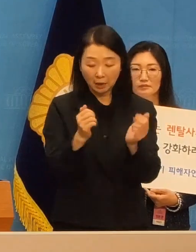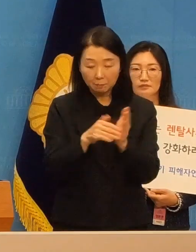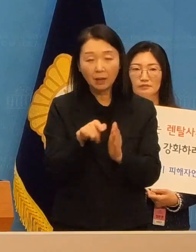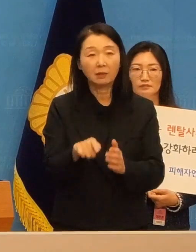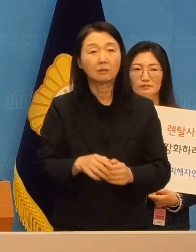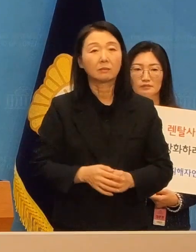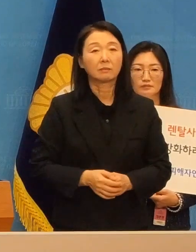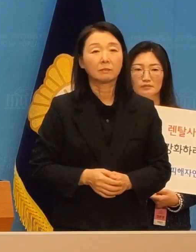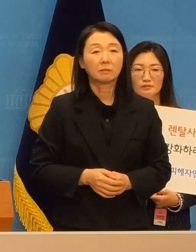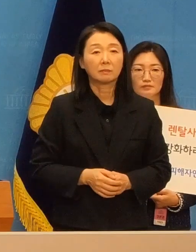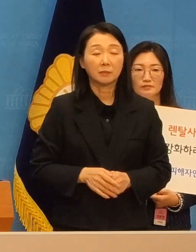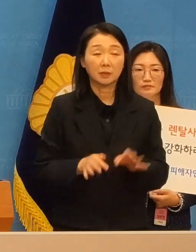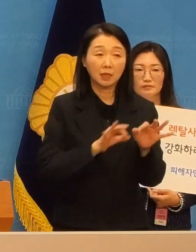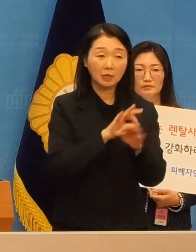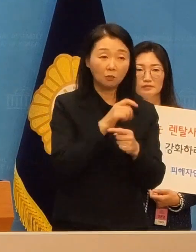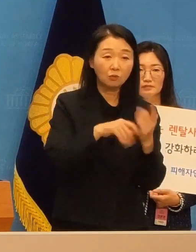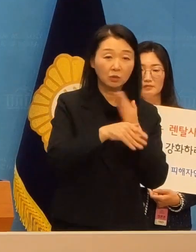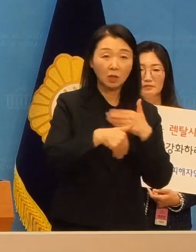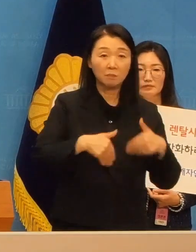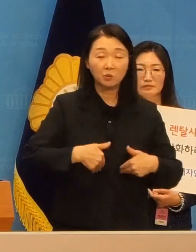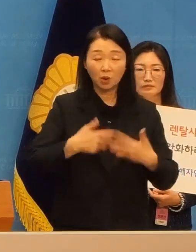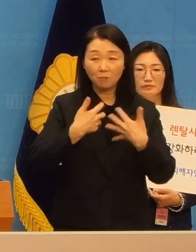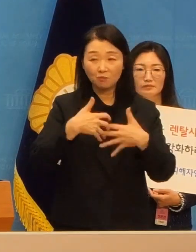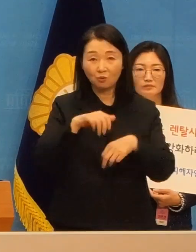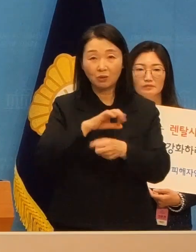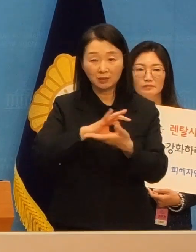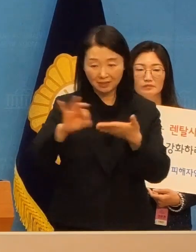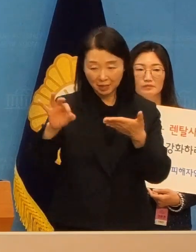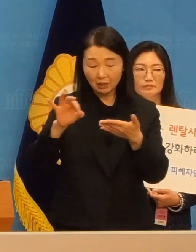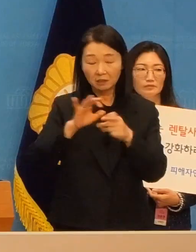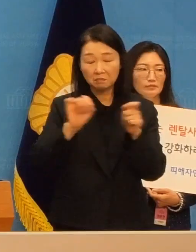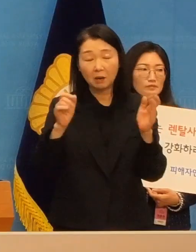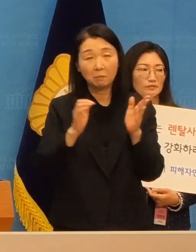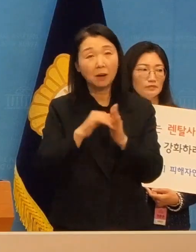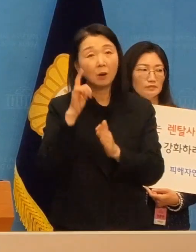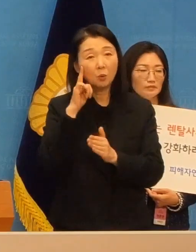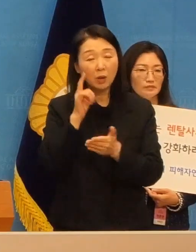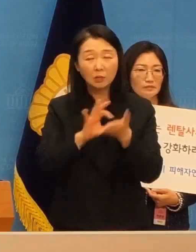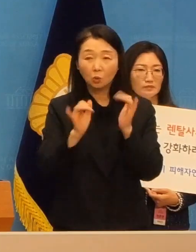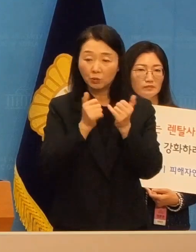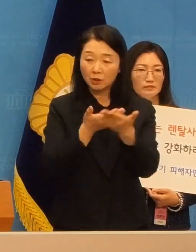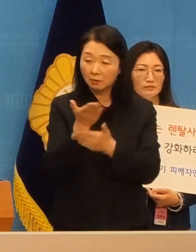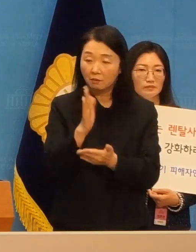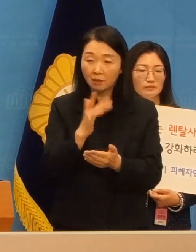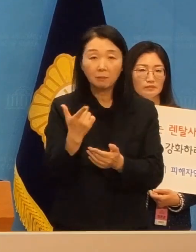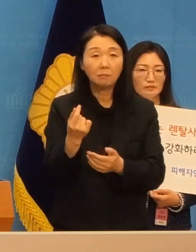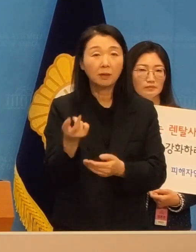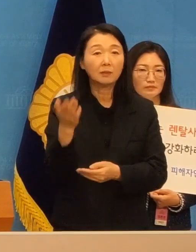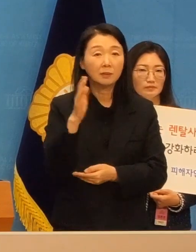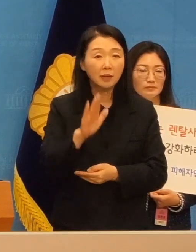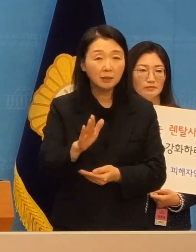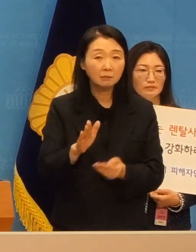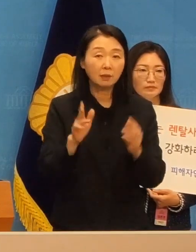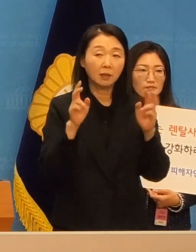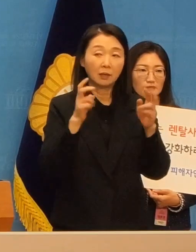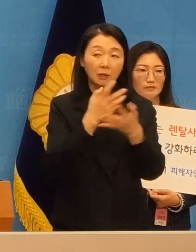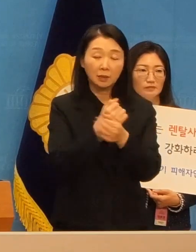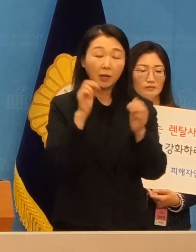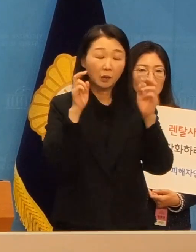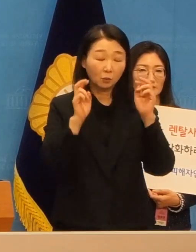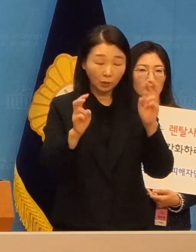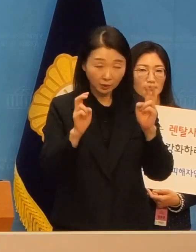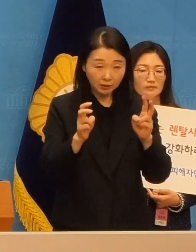구조입니다. 가게 운영에 필요한 장비를 장기간 사용하는 전형적인 소비자 거래임에도 계약서는 사업자 간